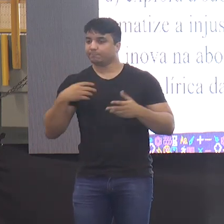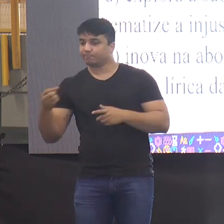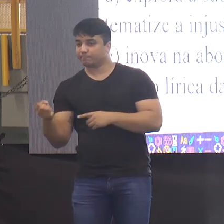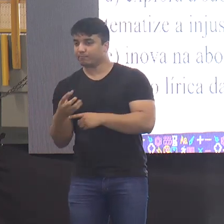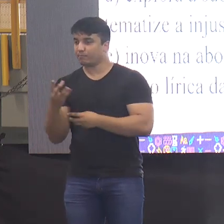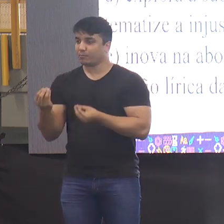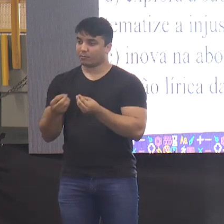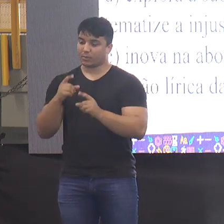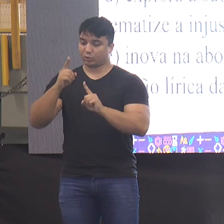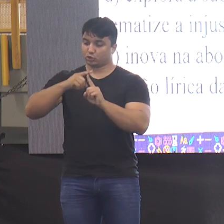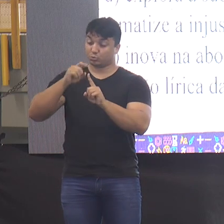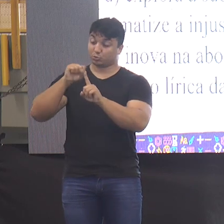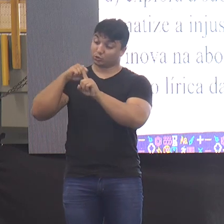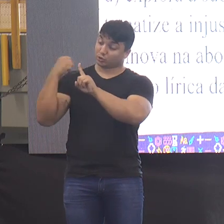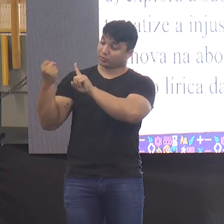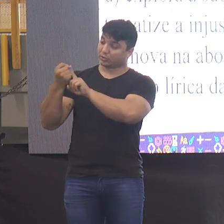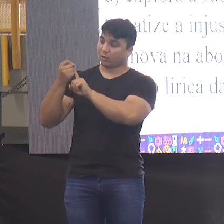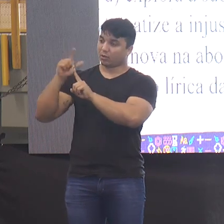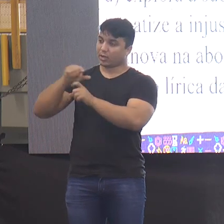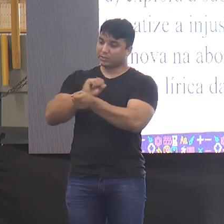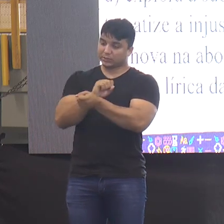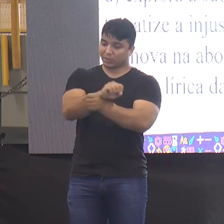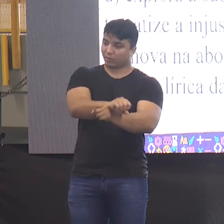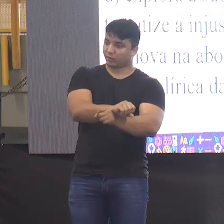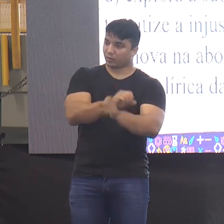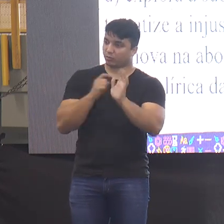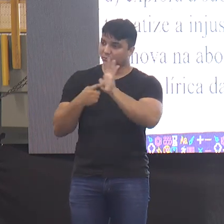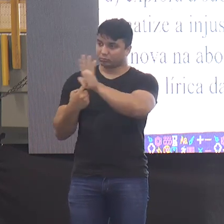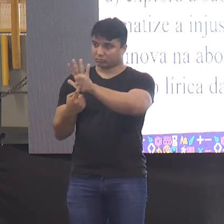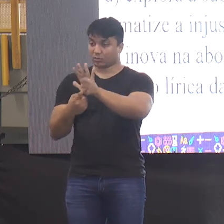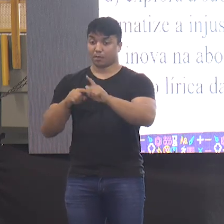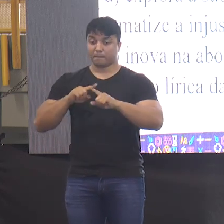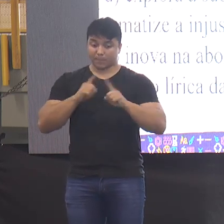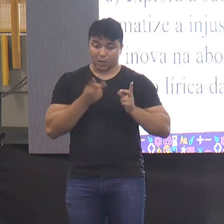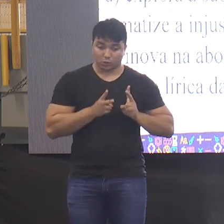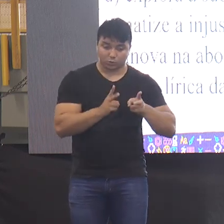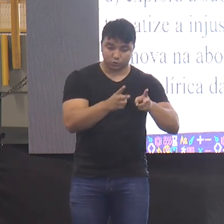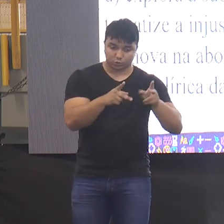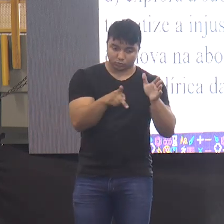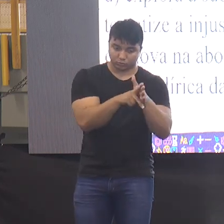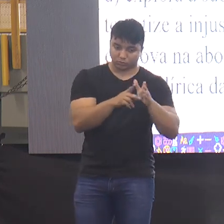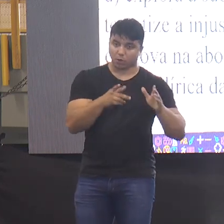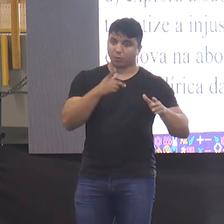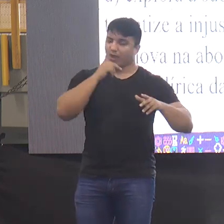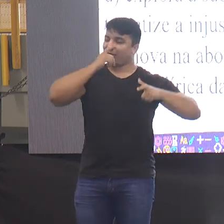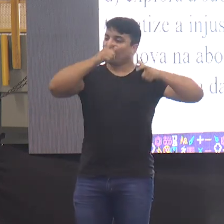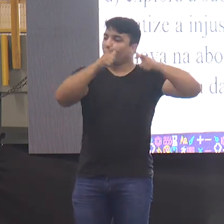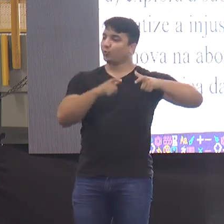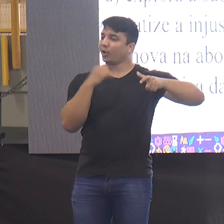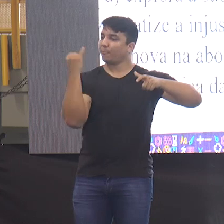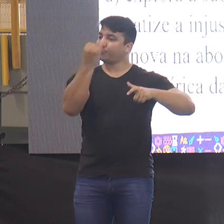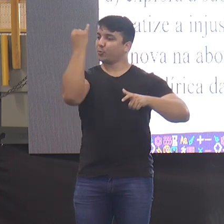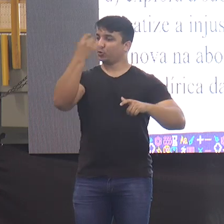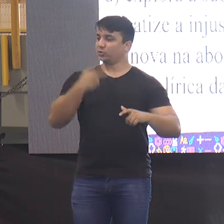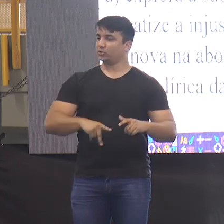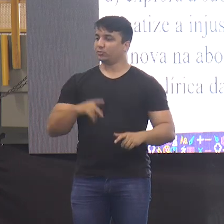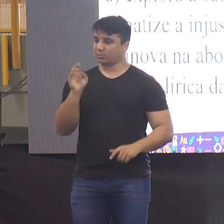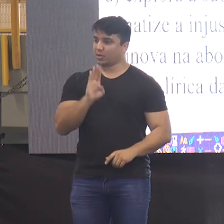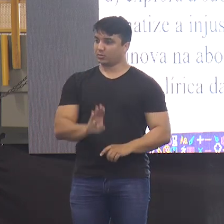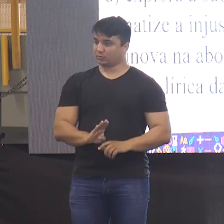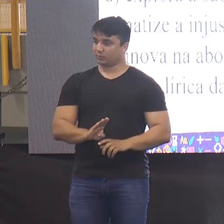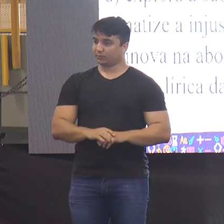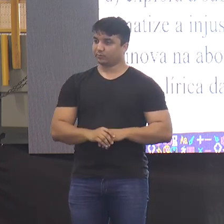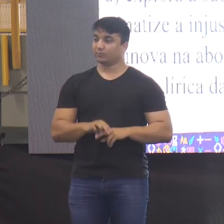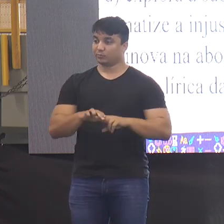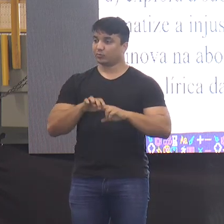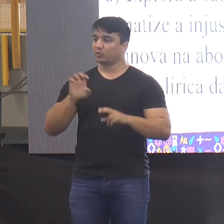aspecto social, trazendo a escravidão, mas mantém a visão lírica da terra-pátria. Certo? Então